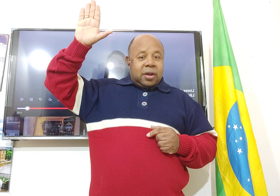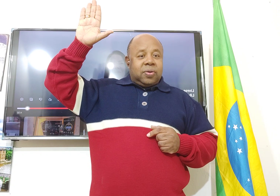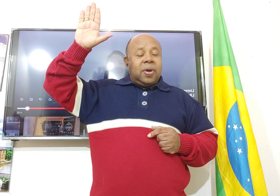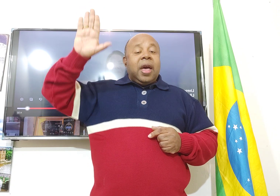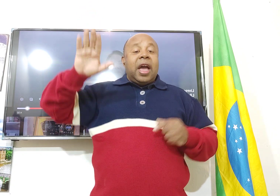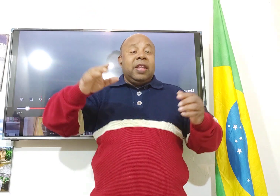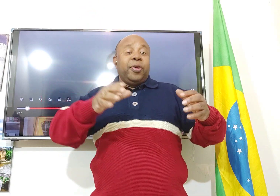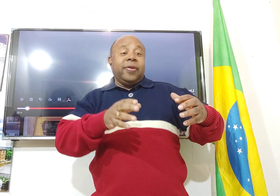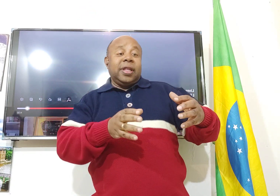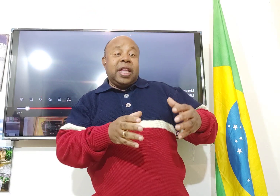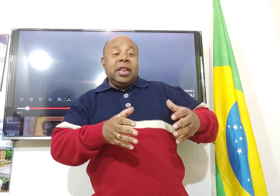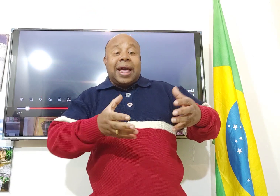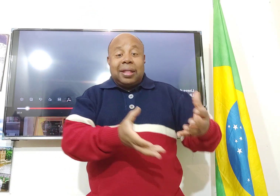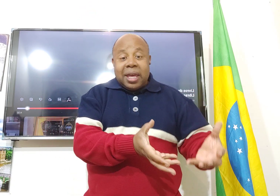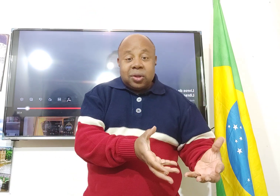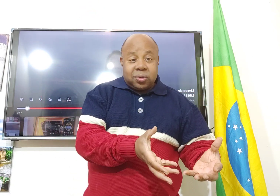Certo? Aí depois você tem nascimento.